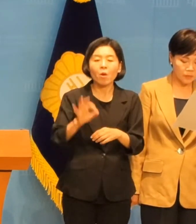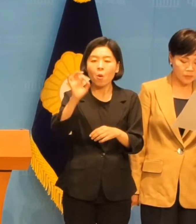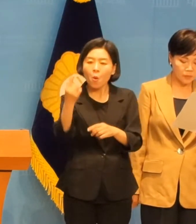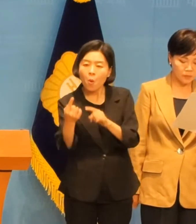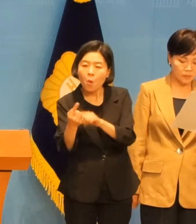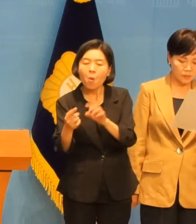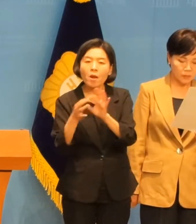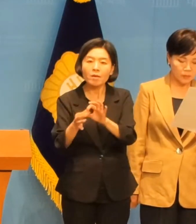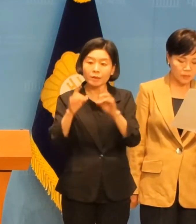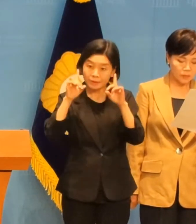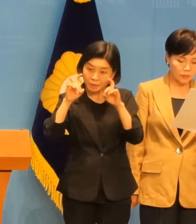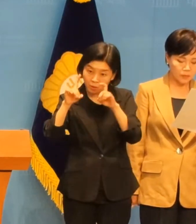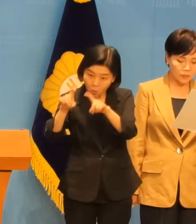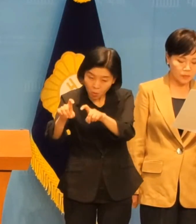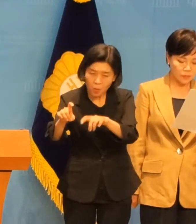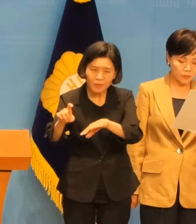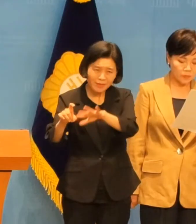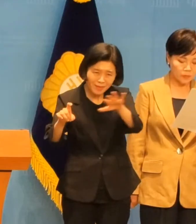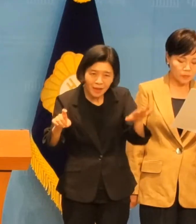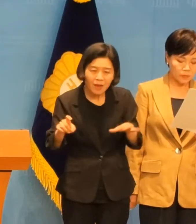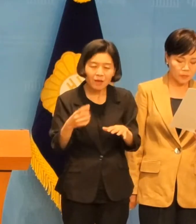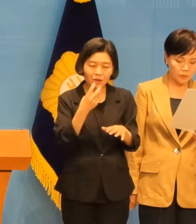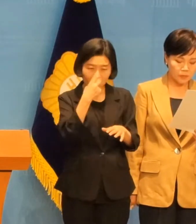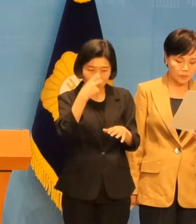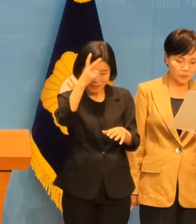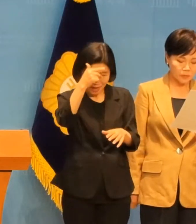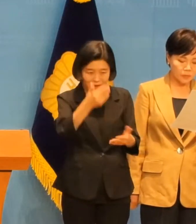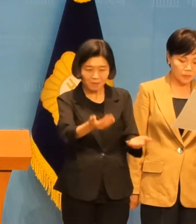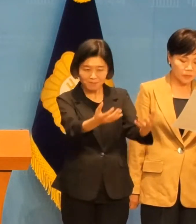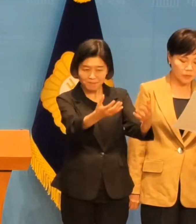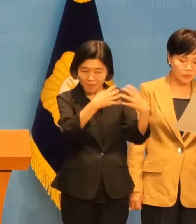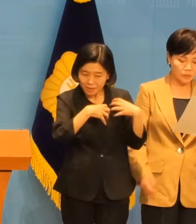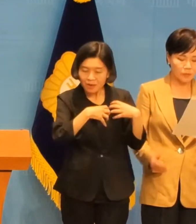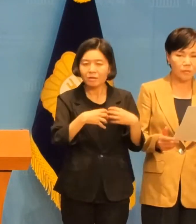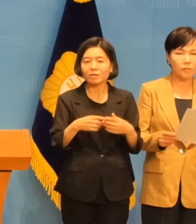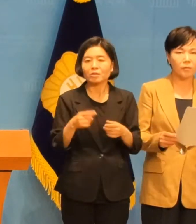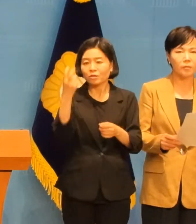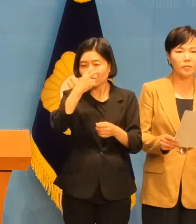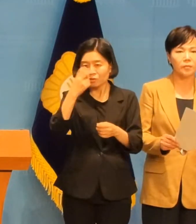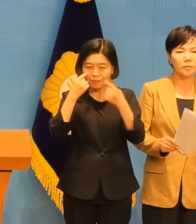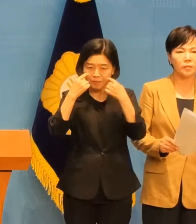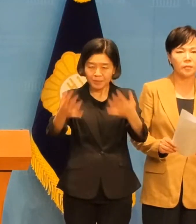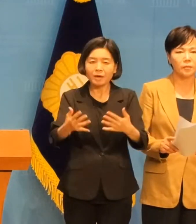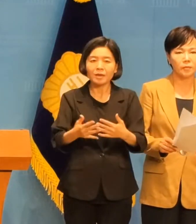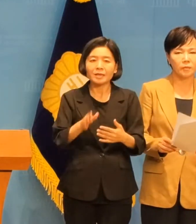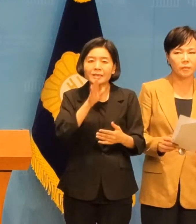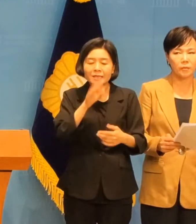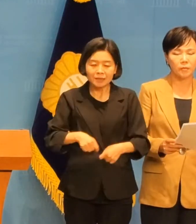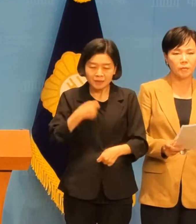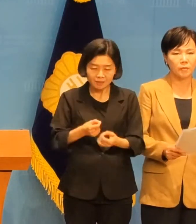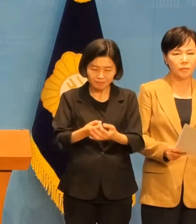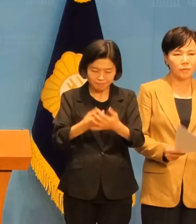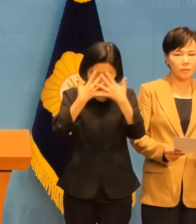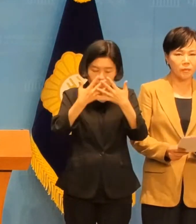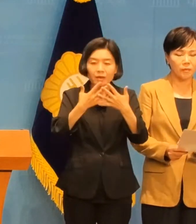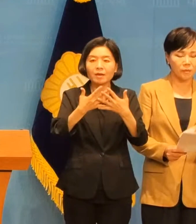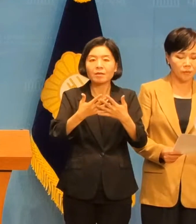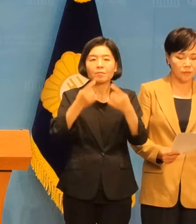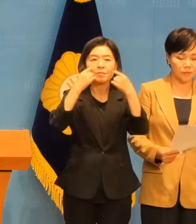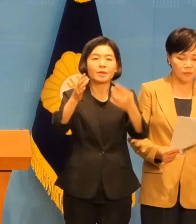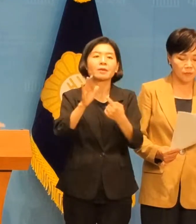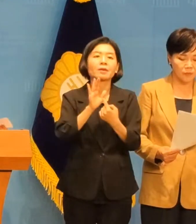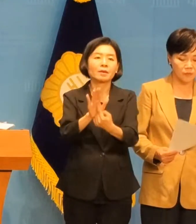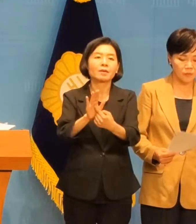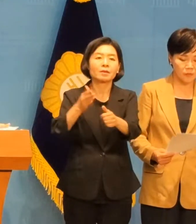제기된 모든 의혹을 검찰로부터 이첩받아 철저히 수사하고 그 진상을 낱낱이 규명해야 할